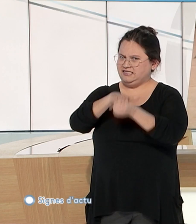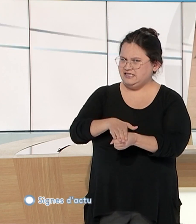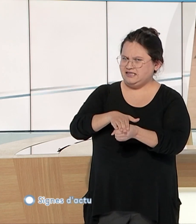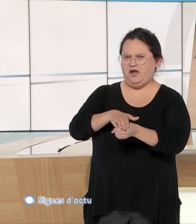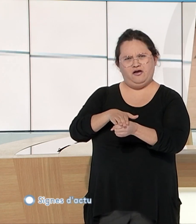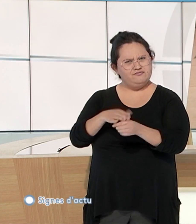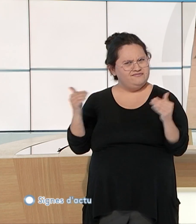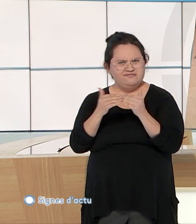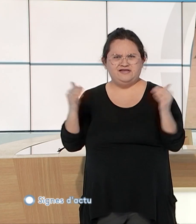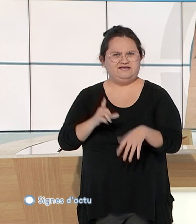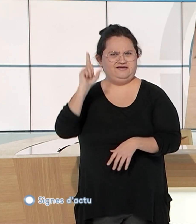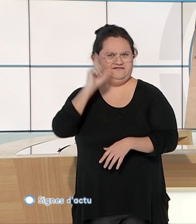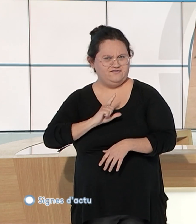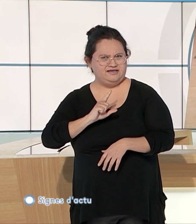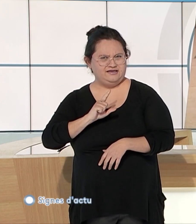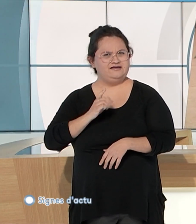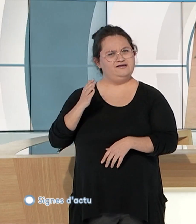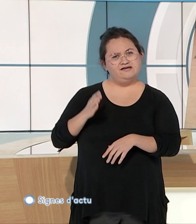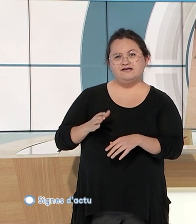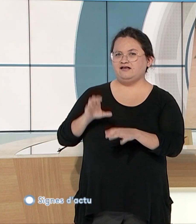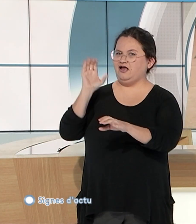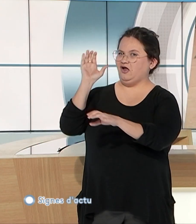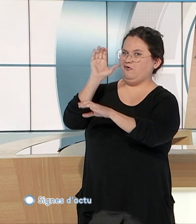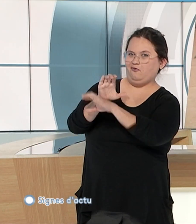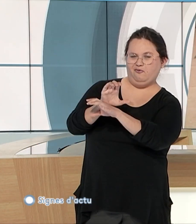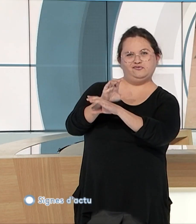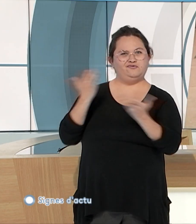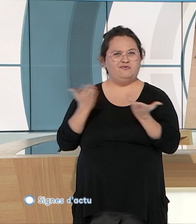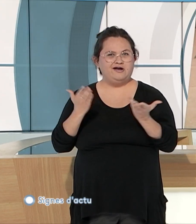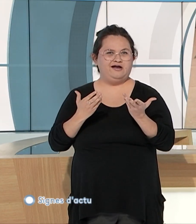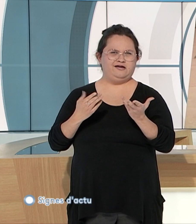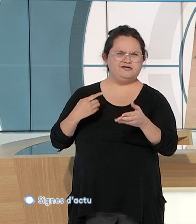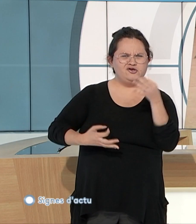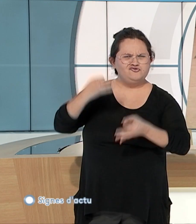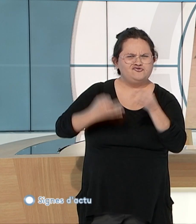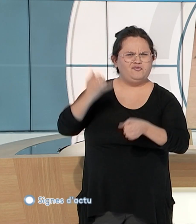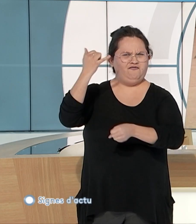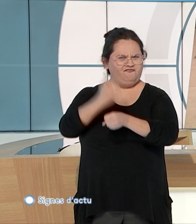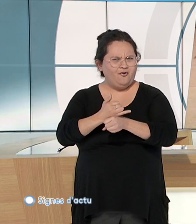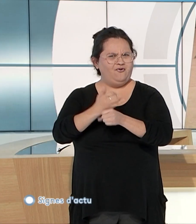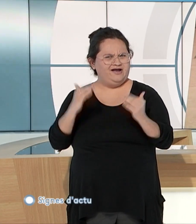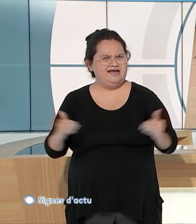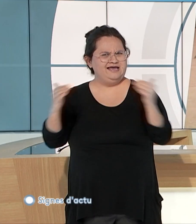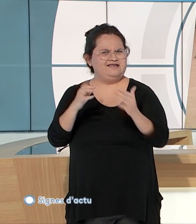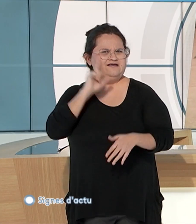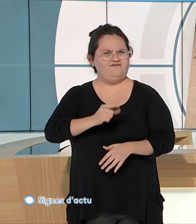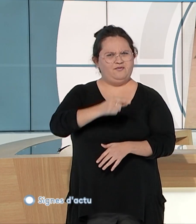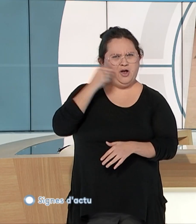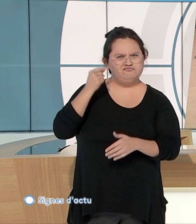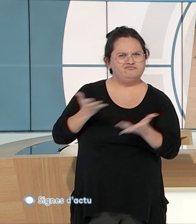jupe. Lutter contre les préjugés et en faveur de l'égalité entre les femmes et les hommes, l'expérience se révèle concluante.